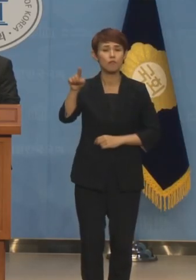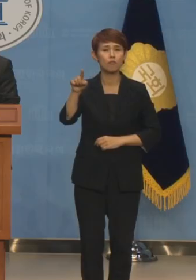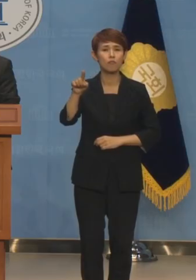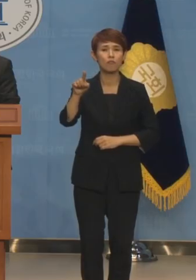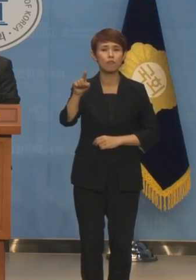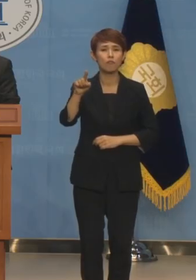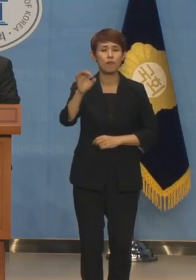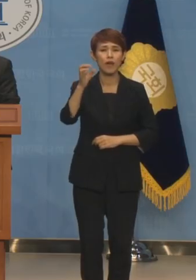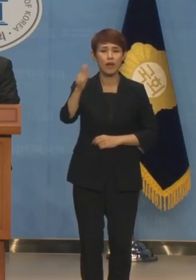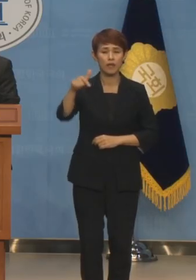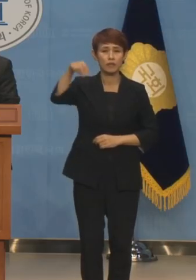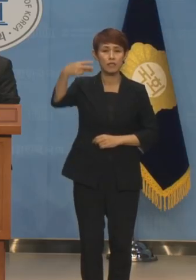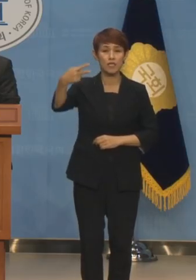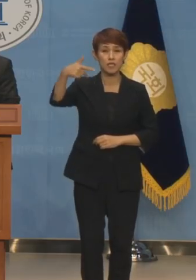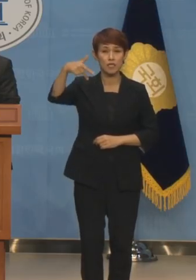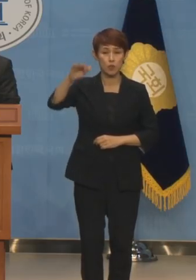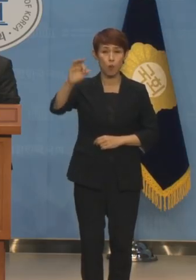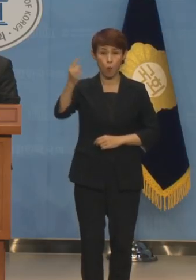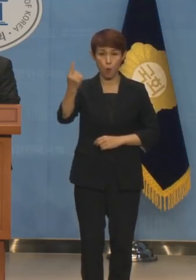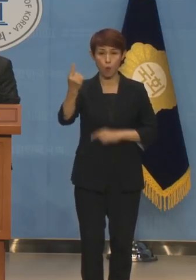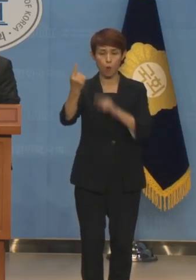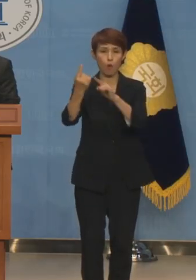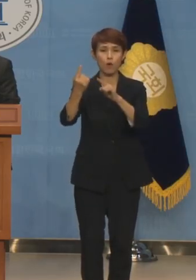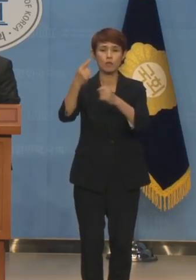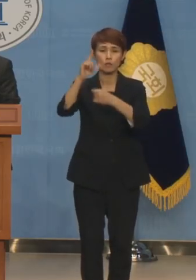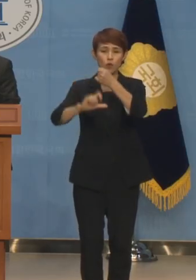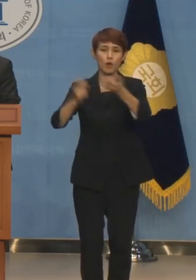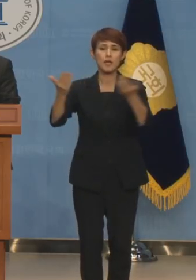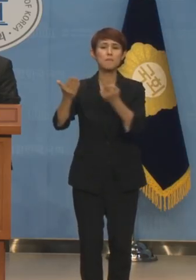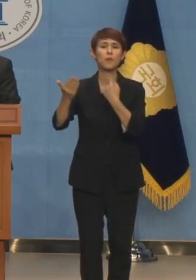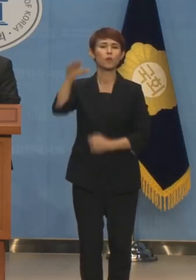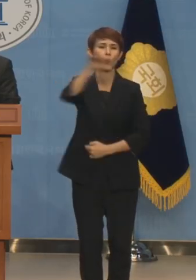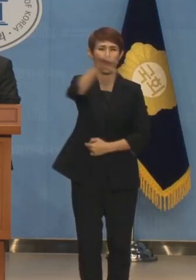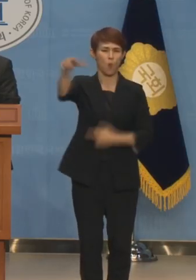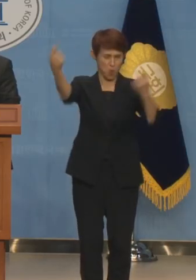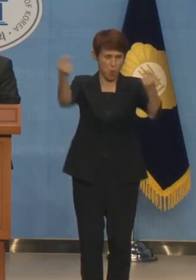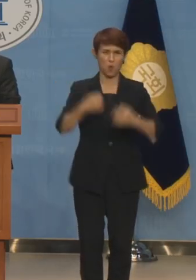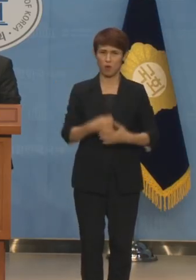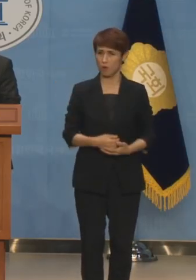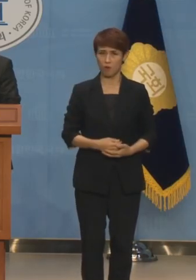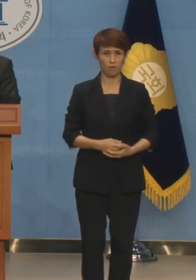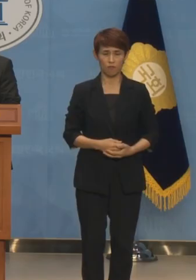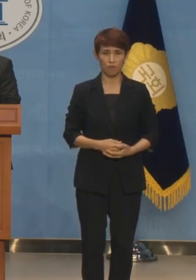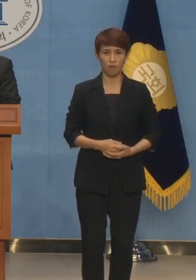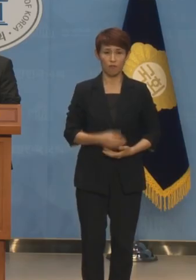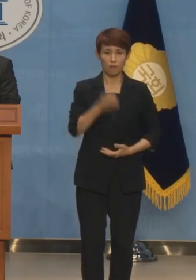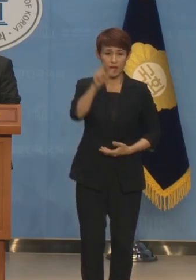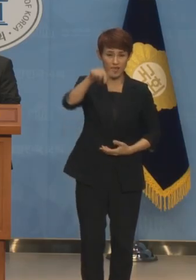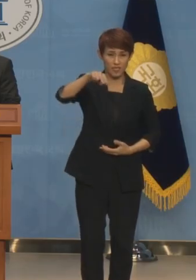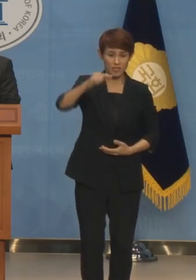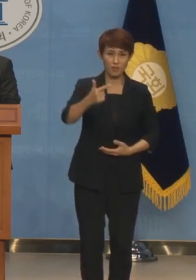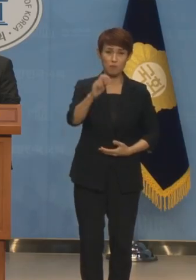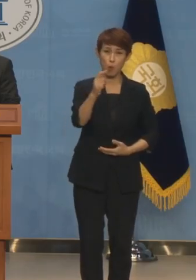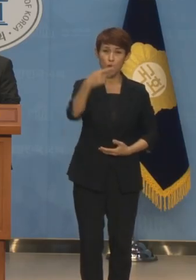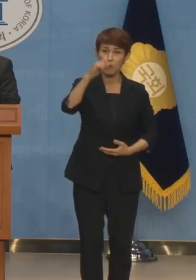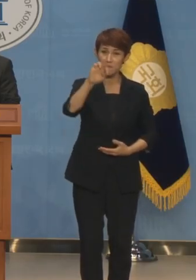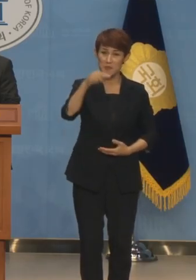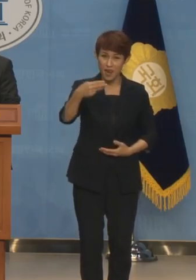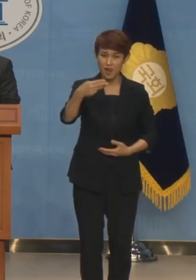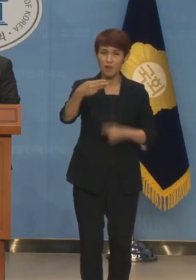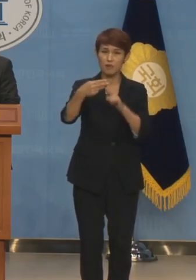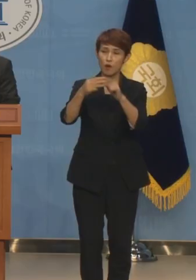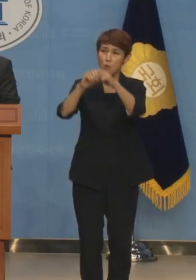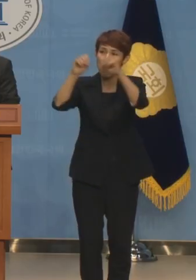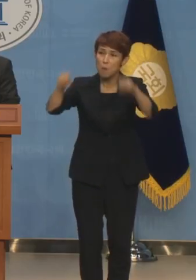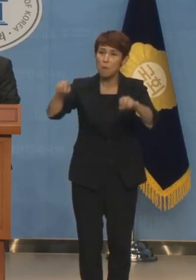고문이 15년간 근무했던 엑슨모빌로 밝혀졌습니다. 엑슨모빌이 직장 동료였던 아브레우